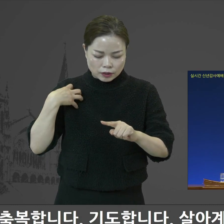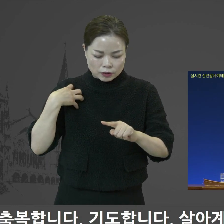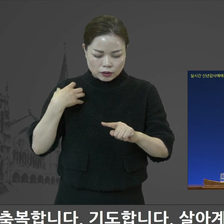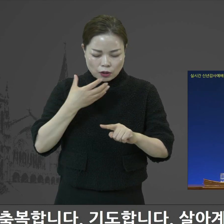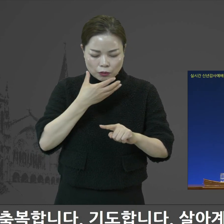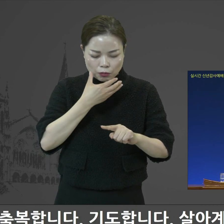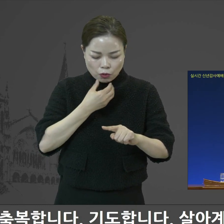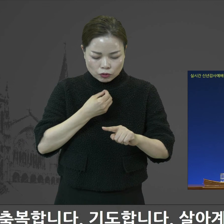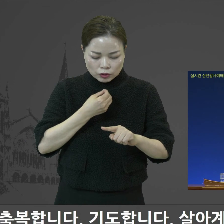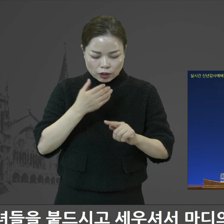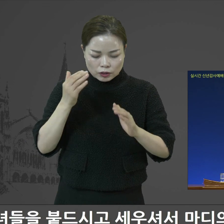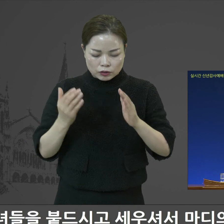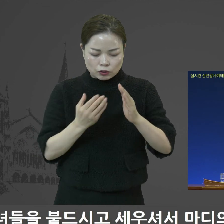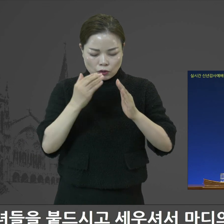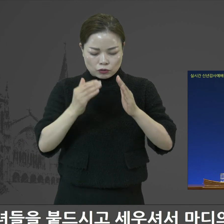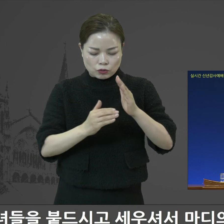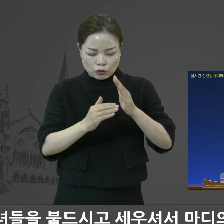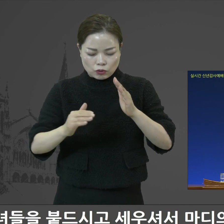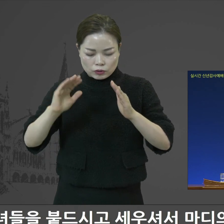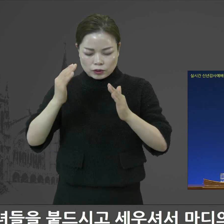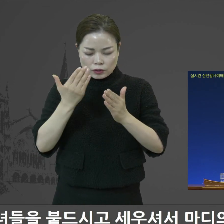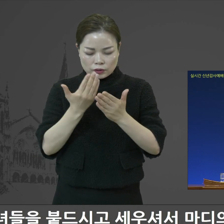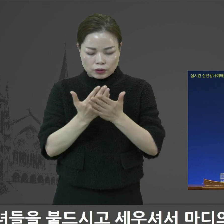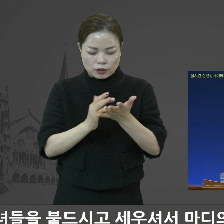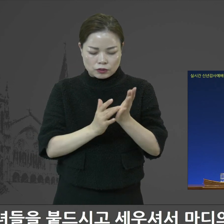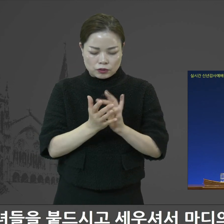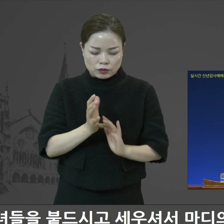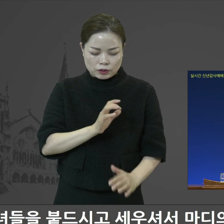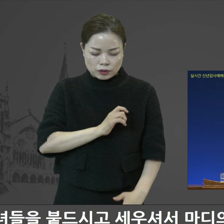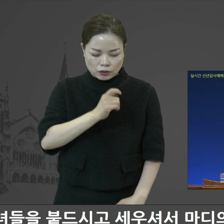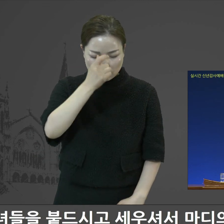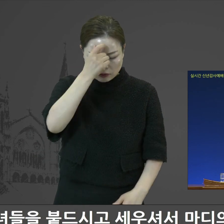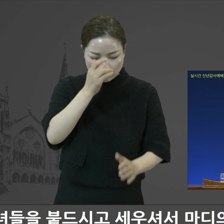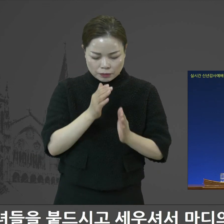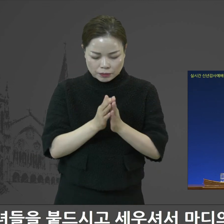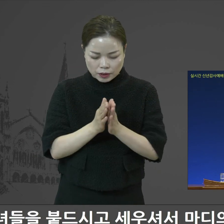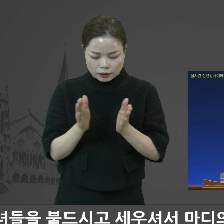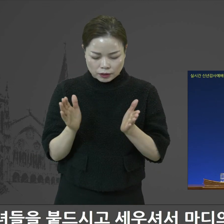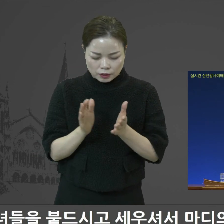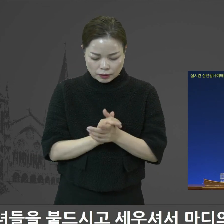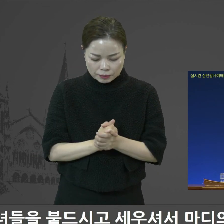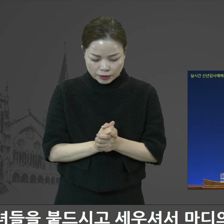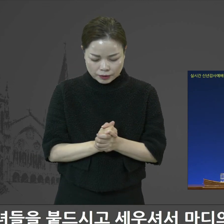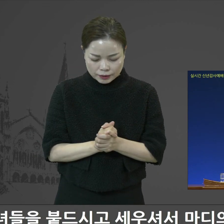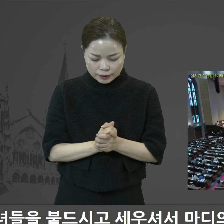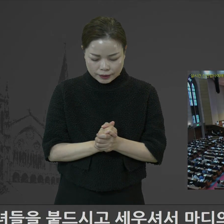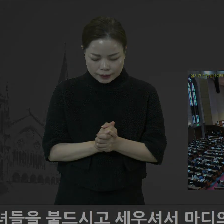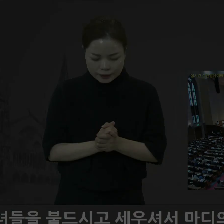성도들로 삼아 주시옵소서. 예수님의 이름으로 기도하옵나이다. 아멘.